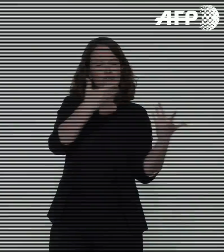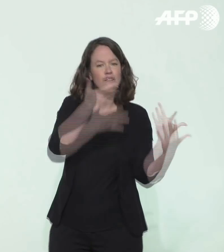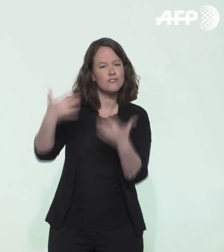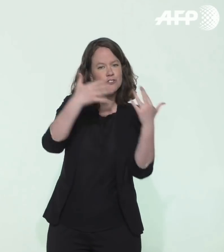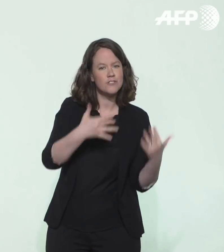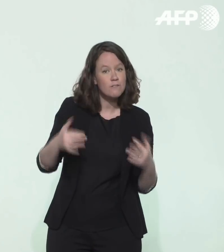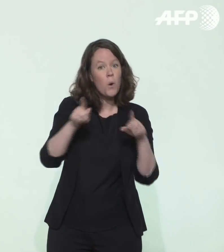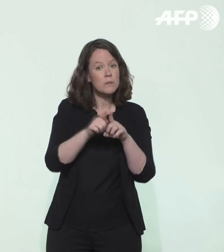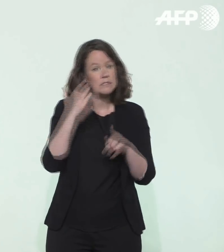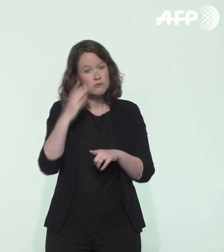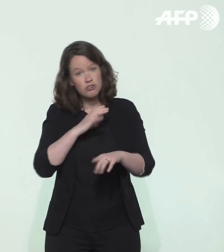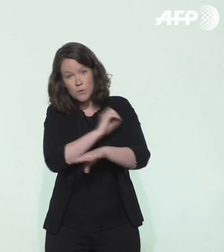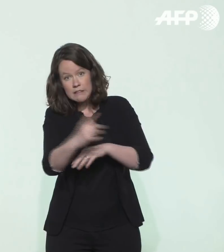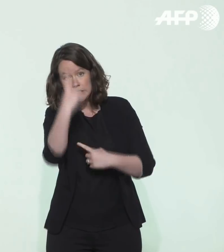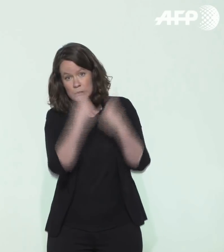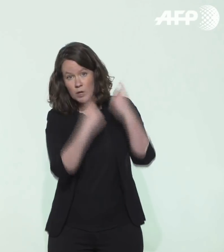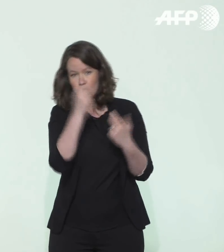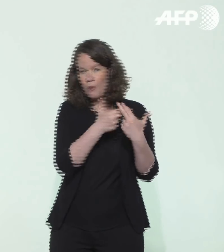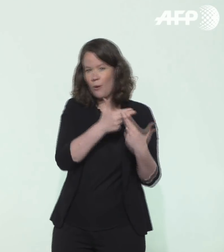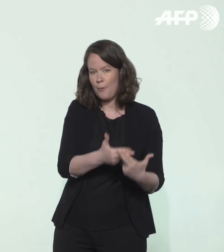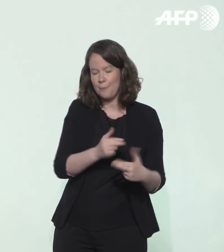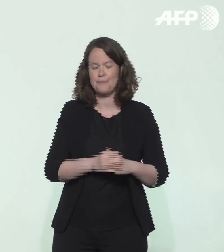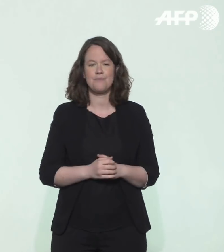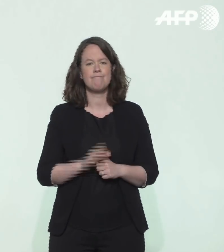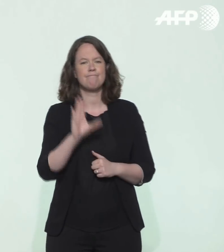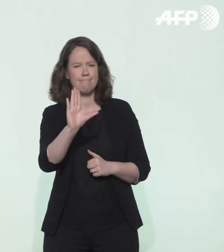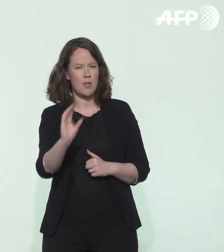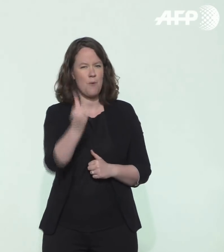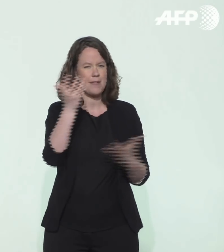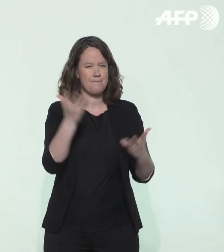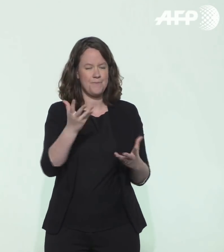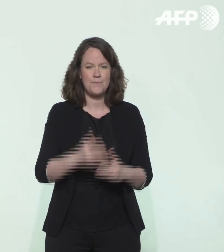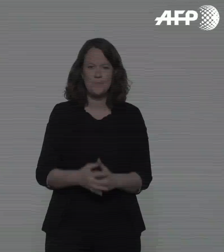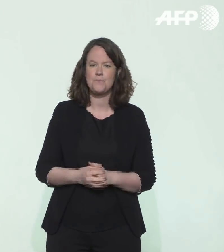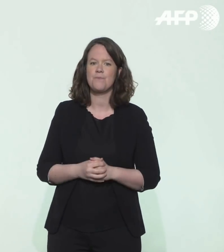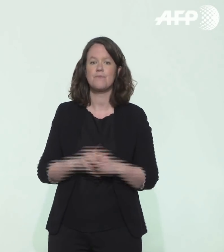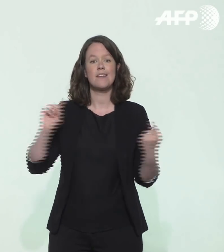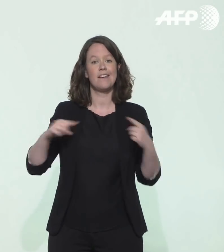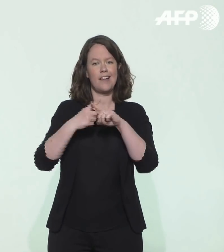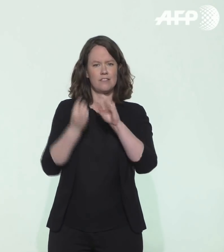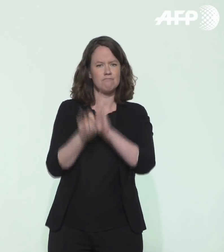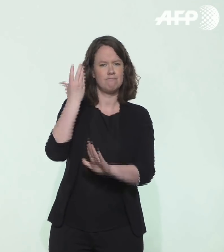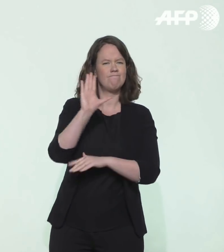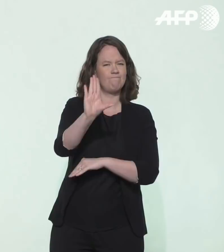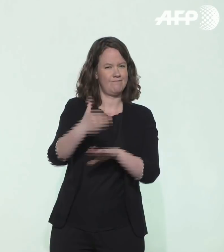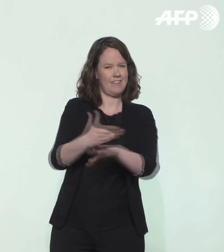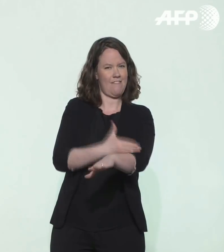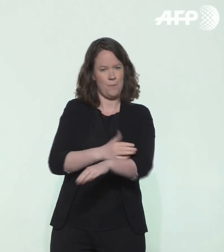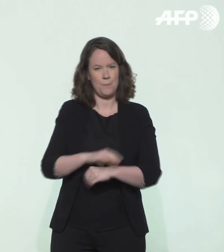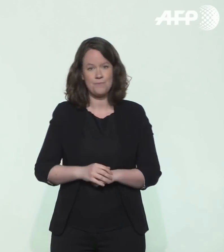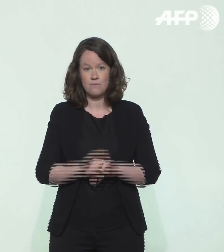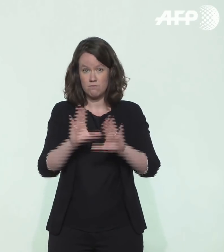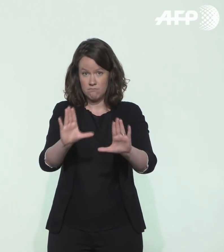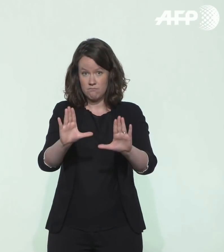éventuelles questions des journalistes. Quelques précautions d'usage avant de vous présenter ces cartes. D'abord, elles ne